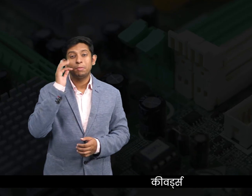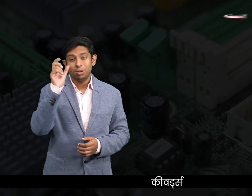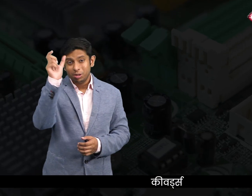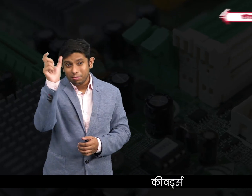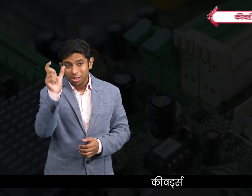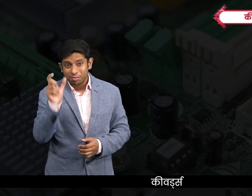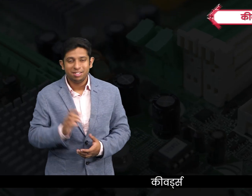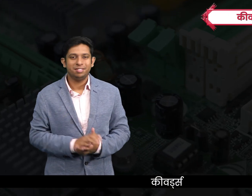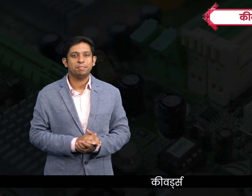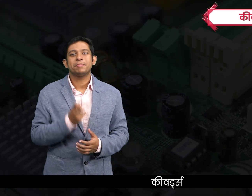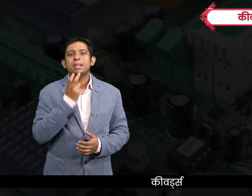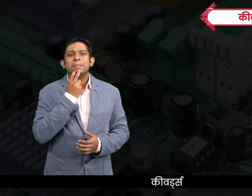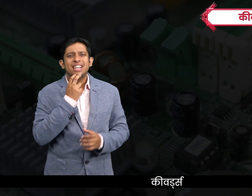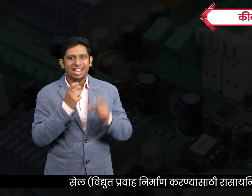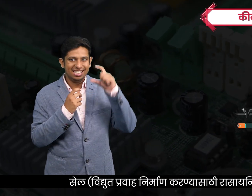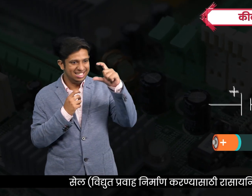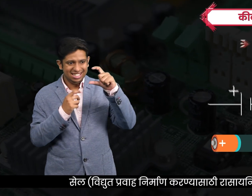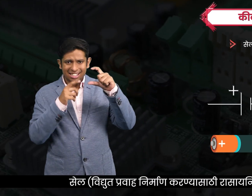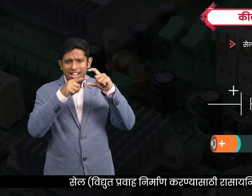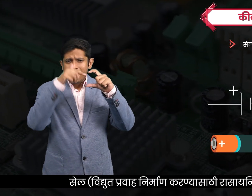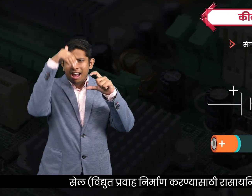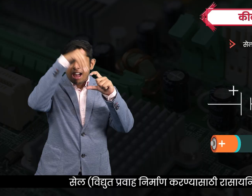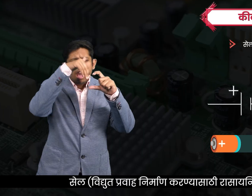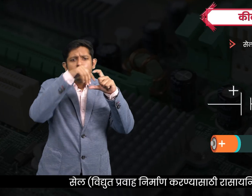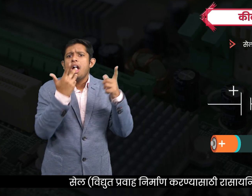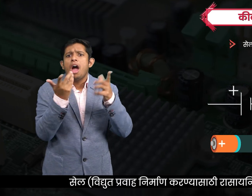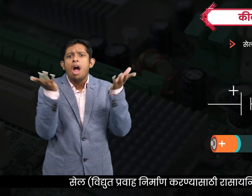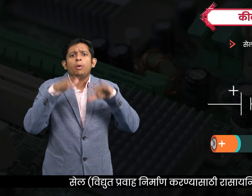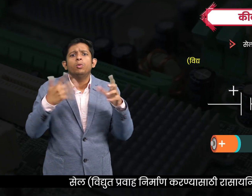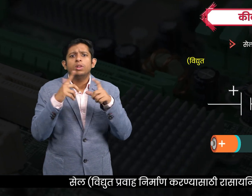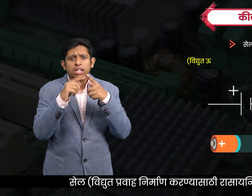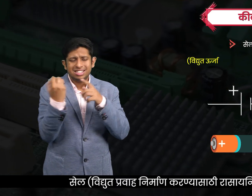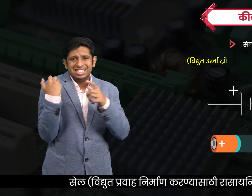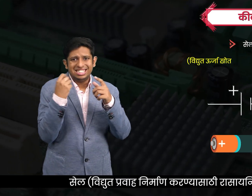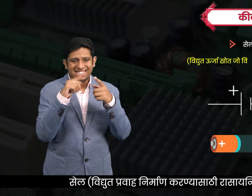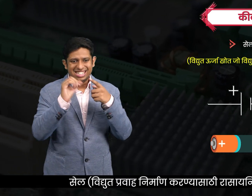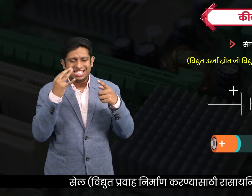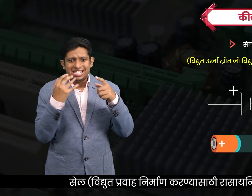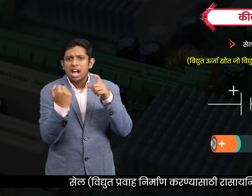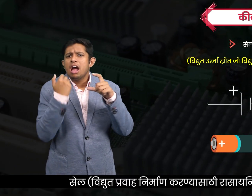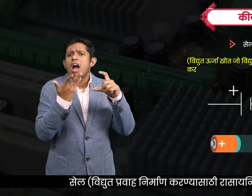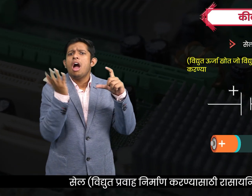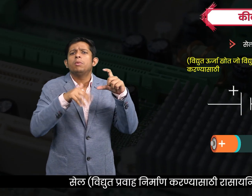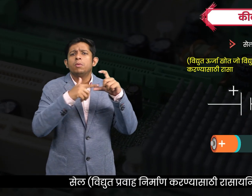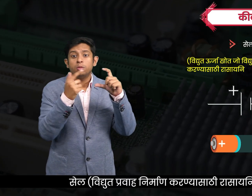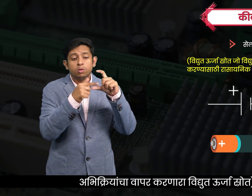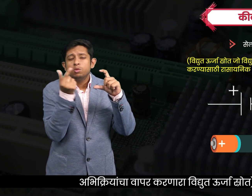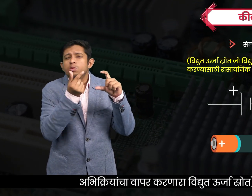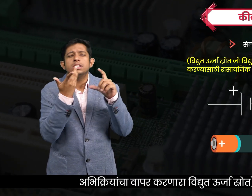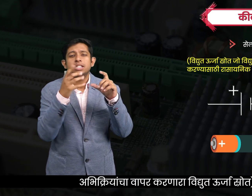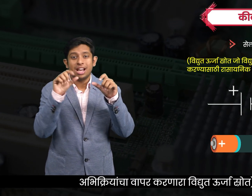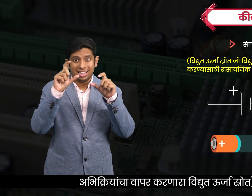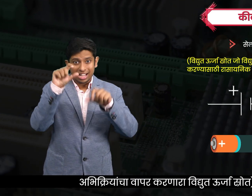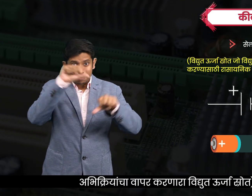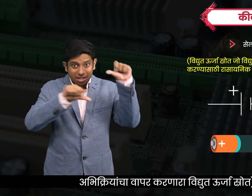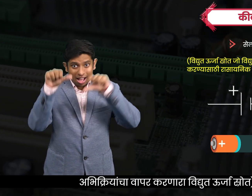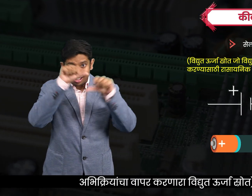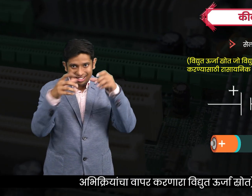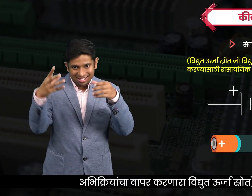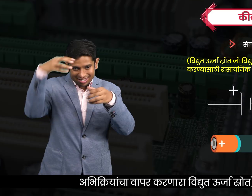या धड्यातील कीवर्ड्स. सेल विद्युत प्रवाह निर्माण करण्यासाठी रासायनिक अभिक्रियांचा वापर करणारा